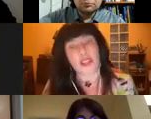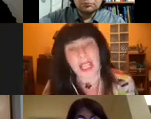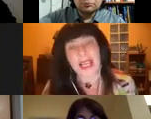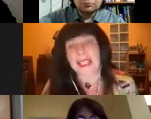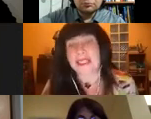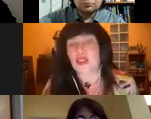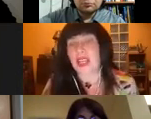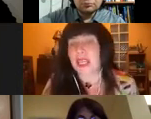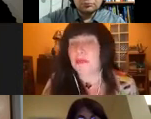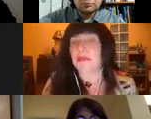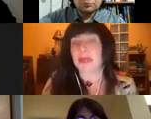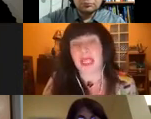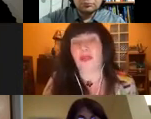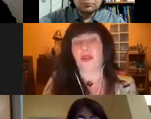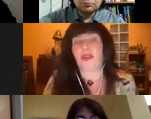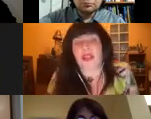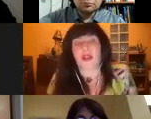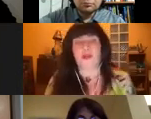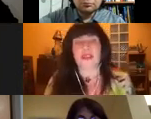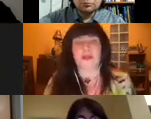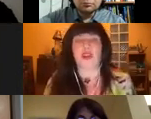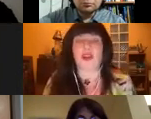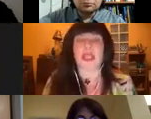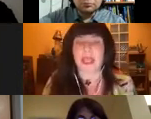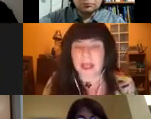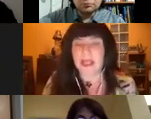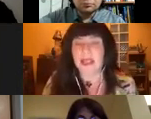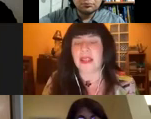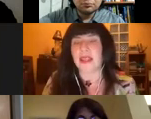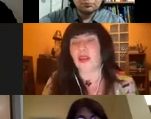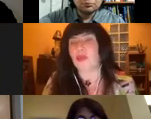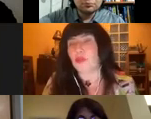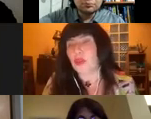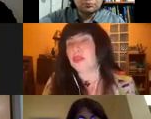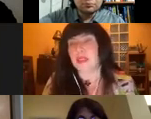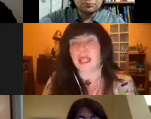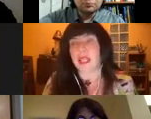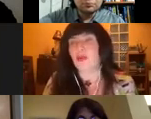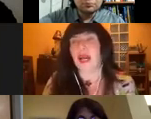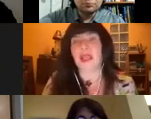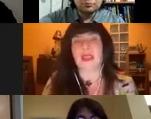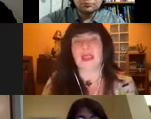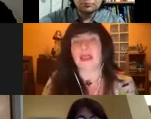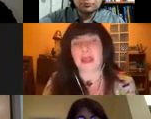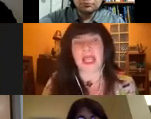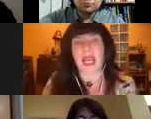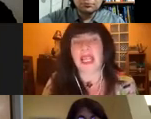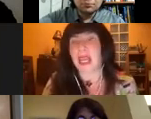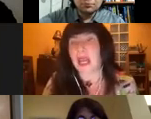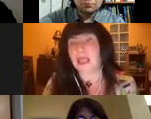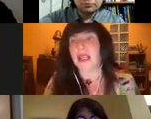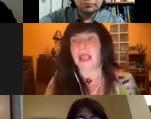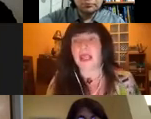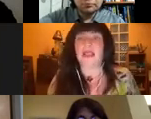Lo bueno de la caracterización aquí es que permite, como sabemos, recoger los estudios de lengua y gramaticales